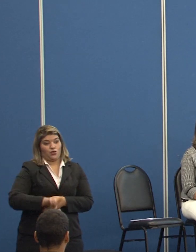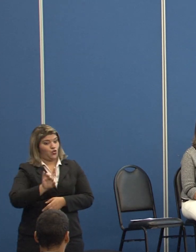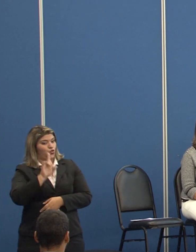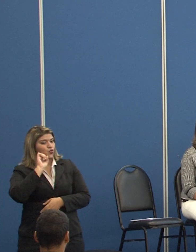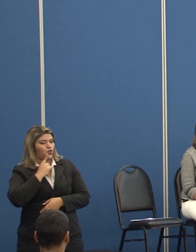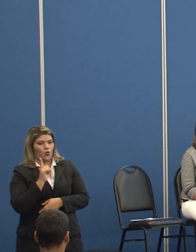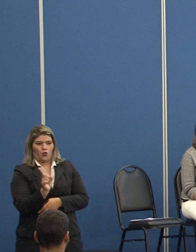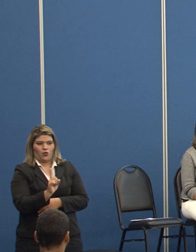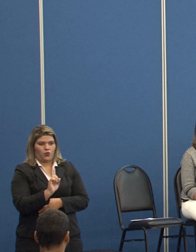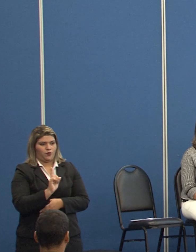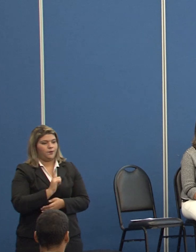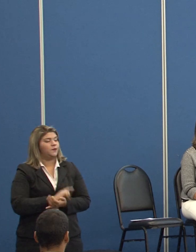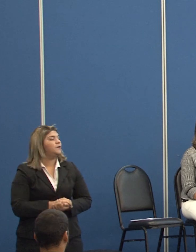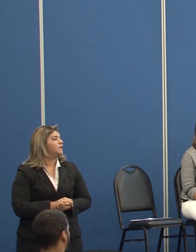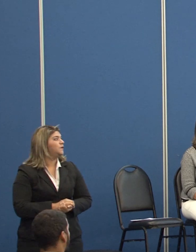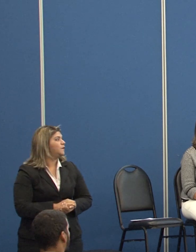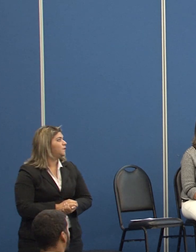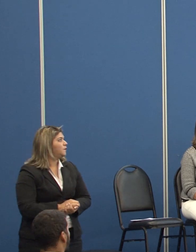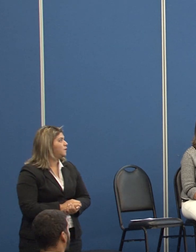surdos.